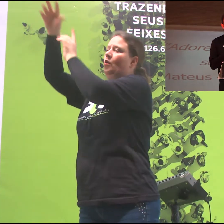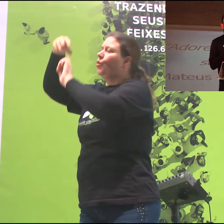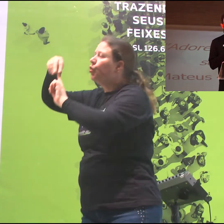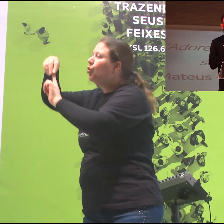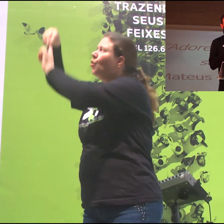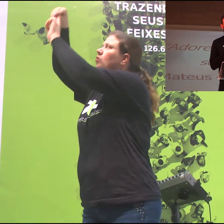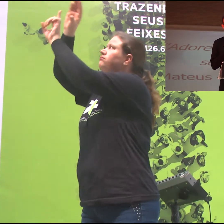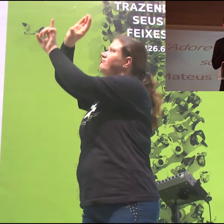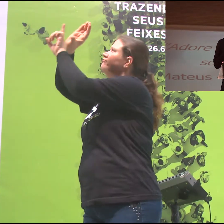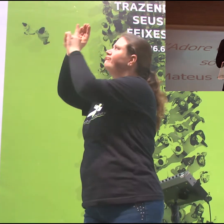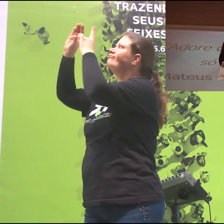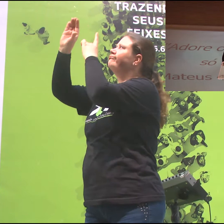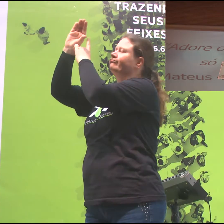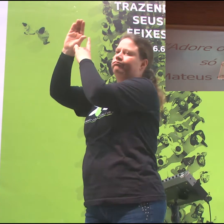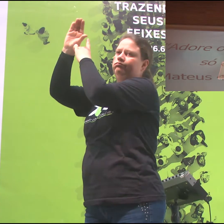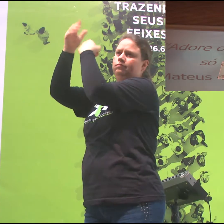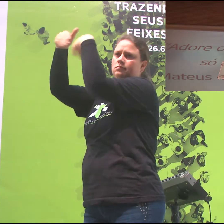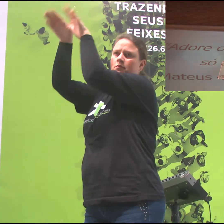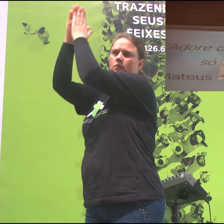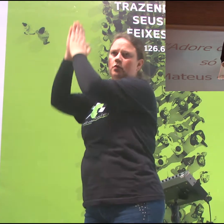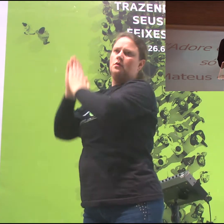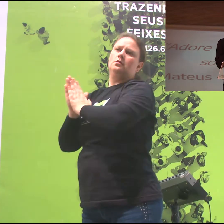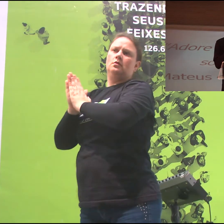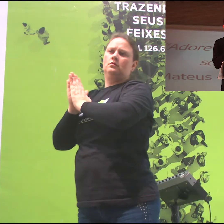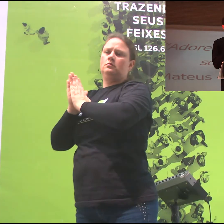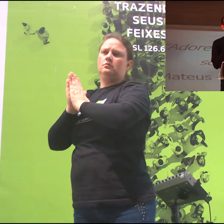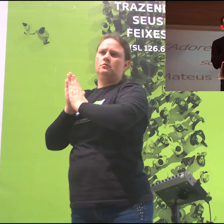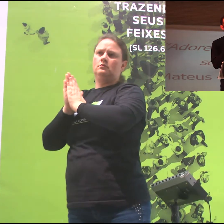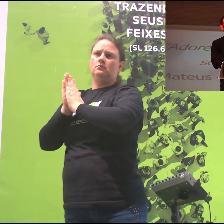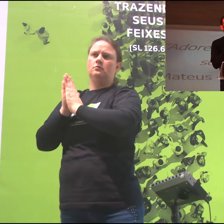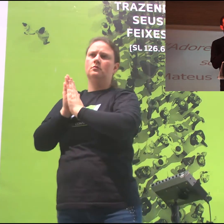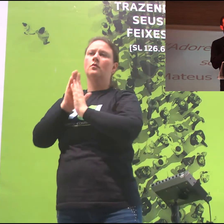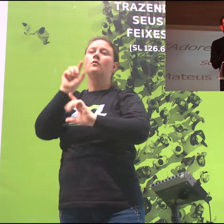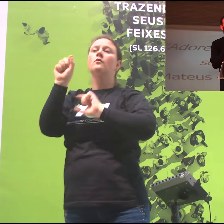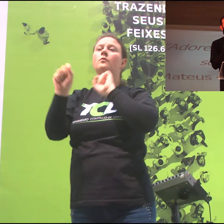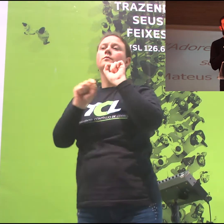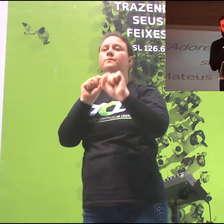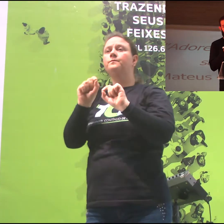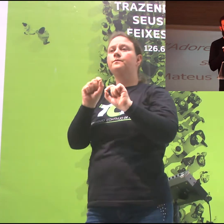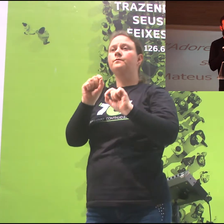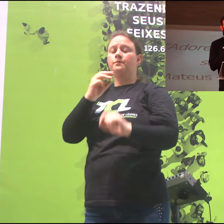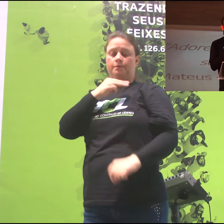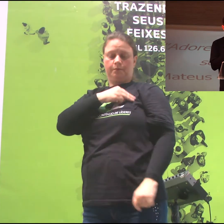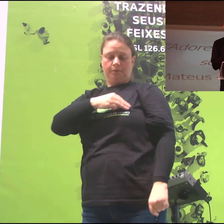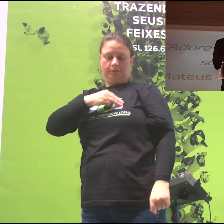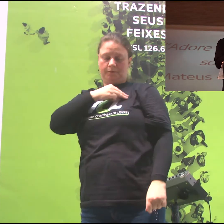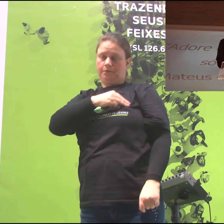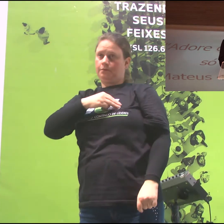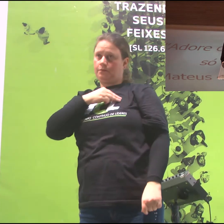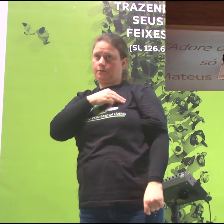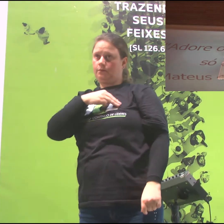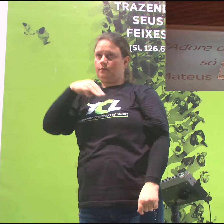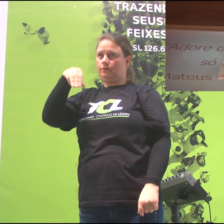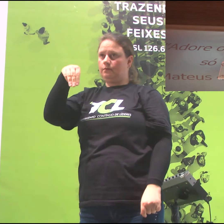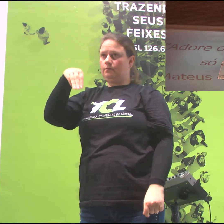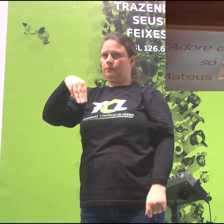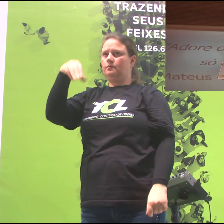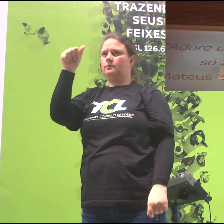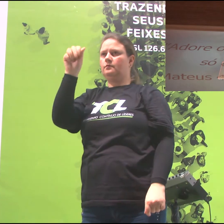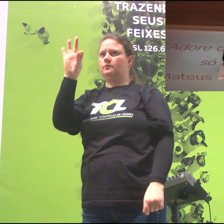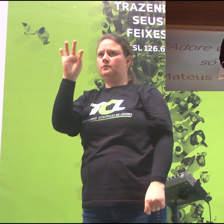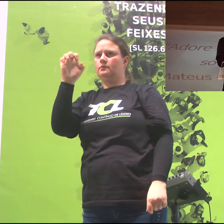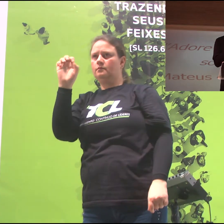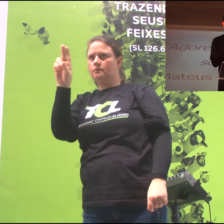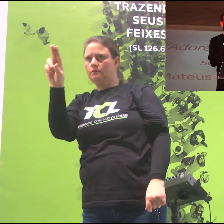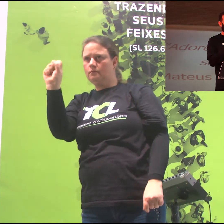a Ele preste culto. É uma citação de Mateus, capítulo